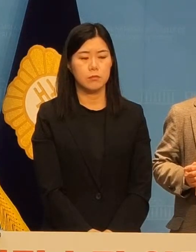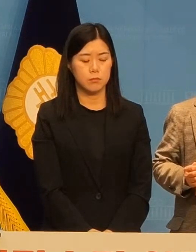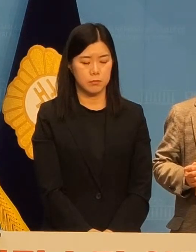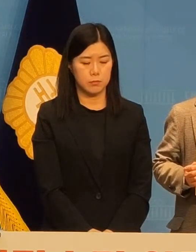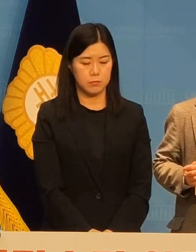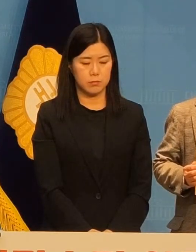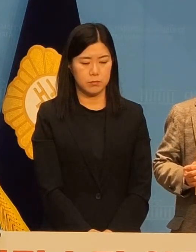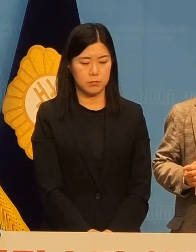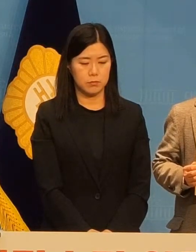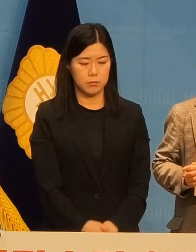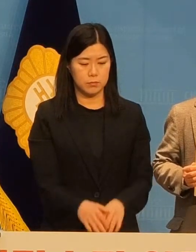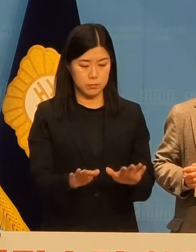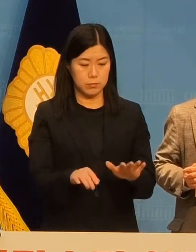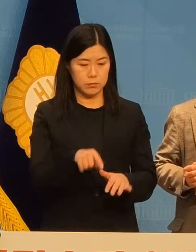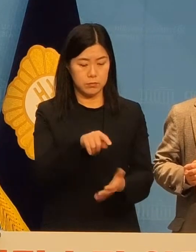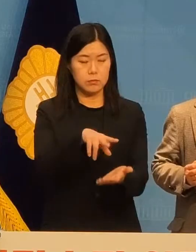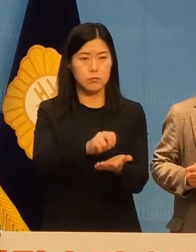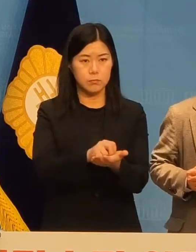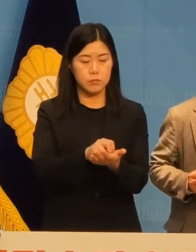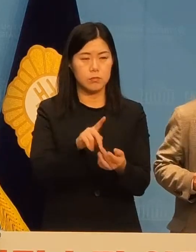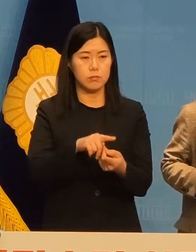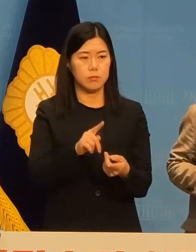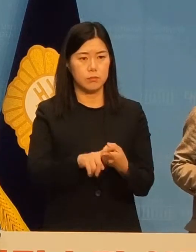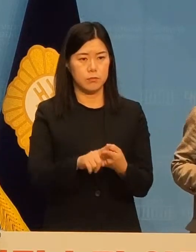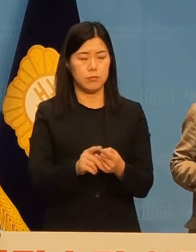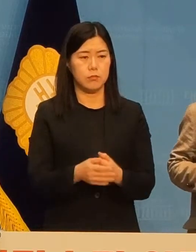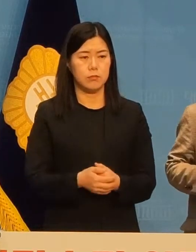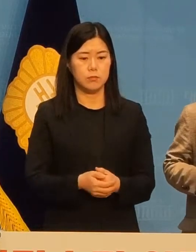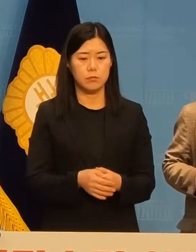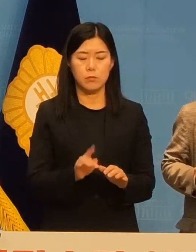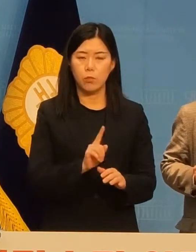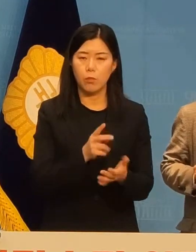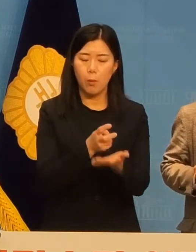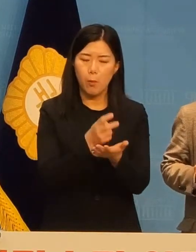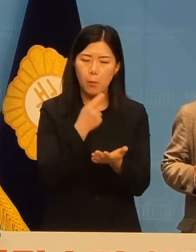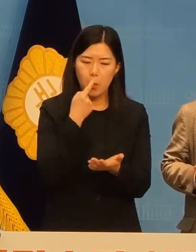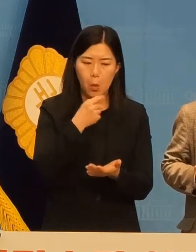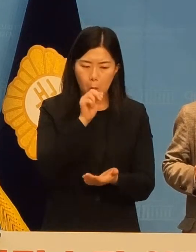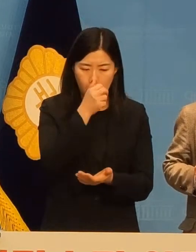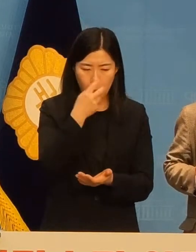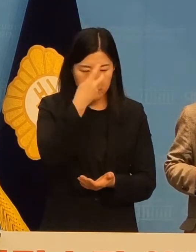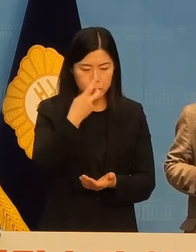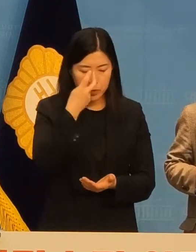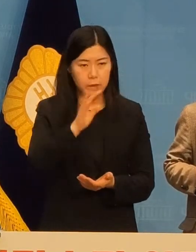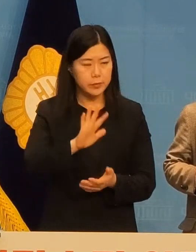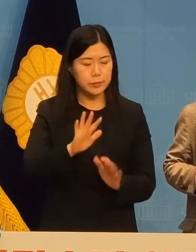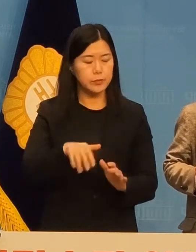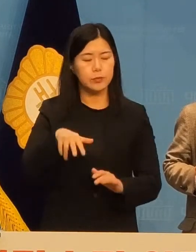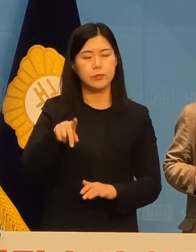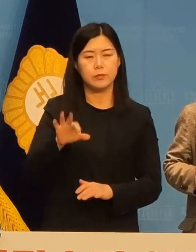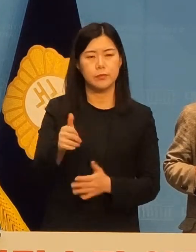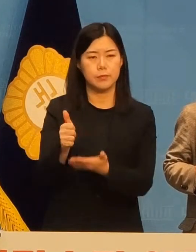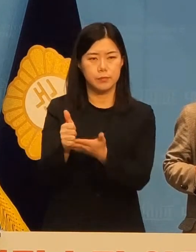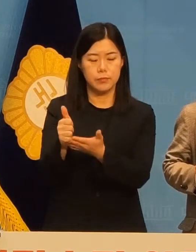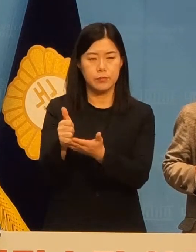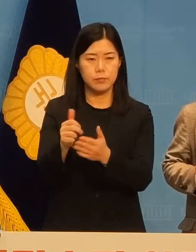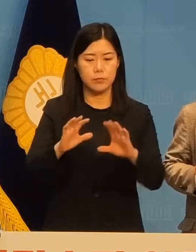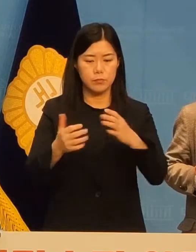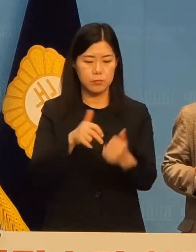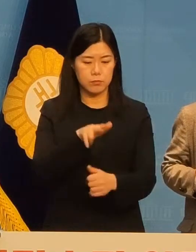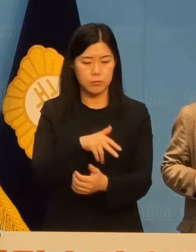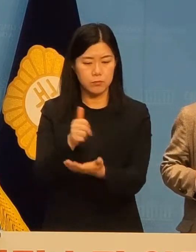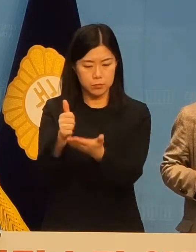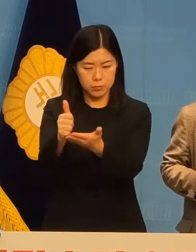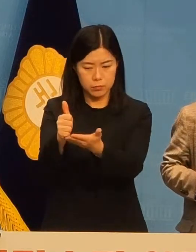금일 이 문제에 대해서는 어떤 법리적 검토보다는 장동혁 대표님께, 장동혁 국회의원님께